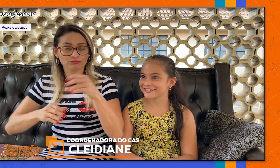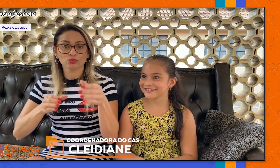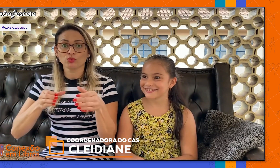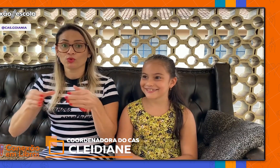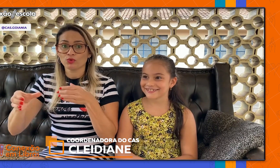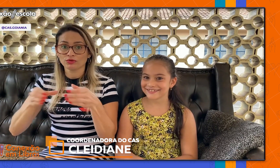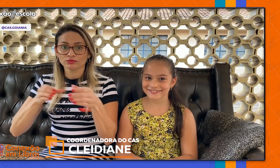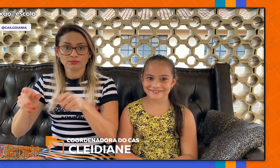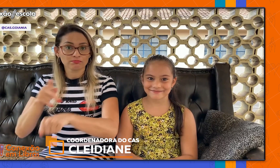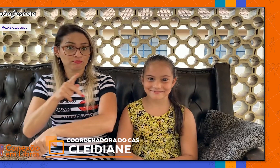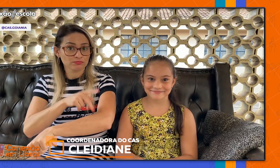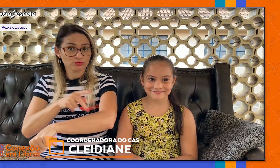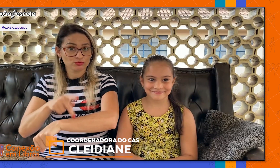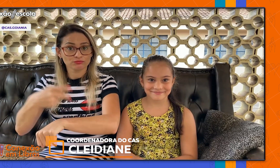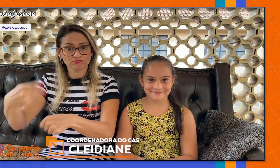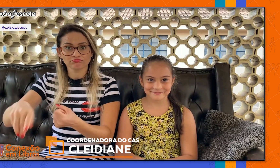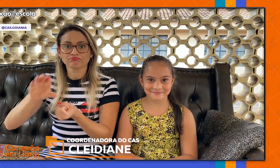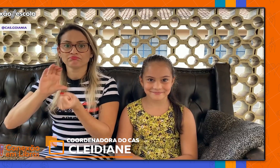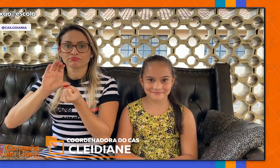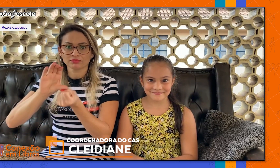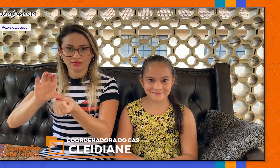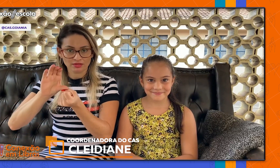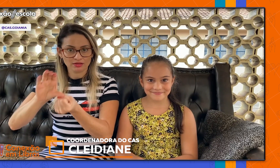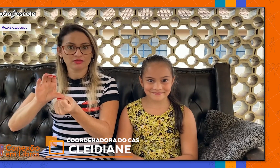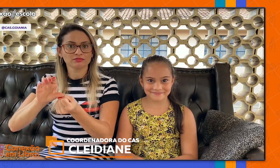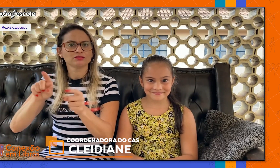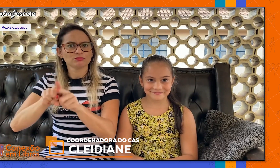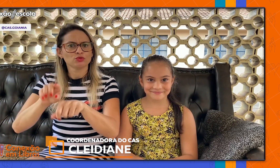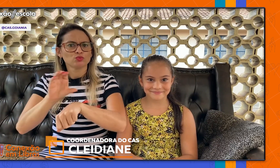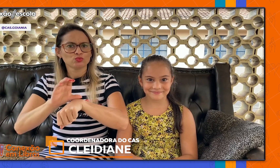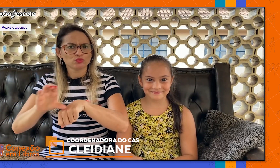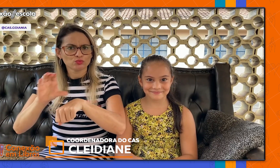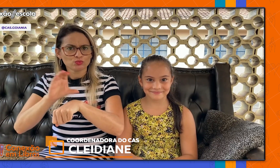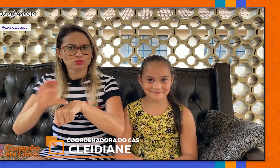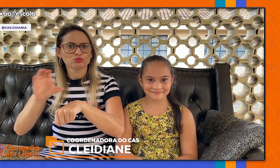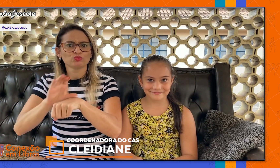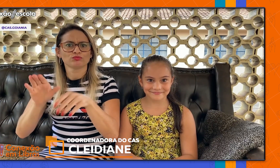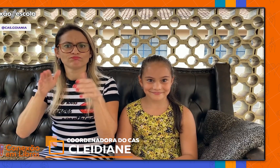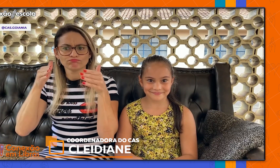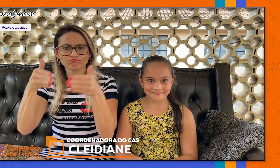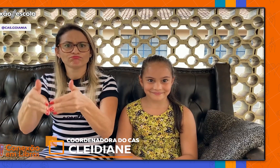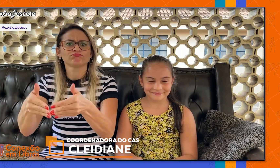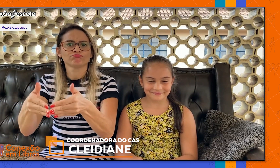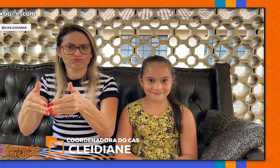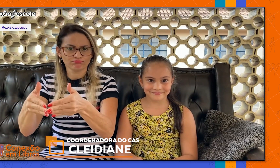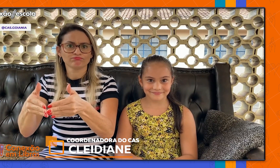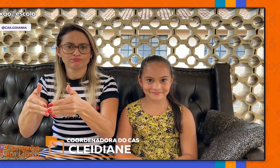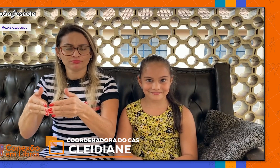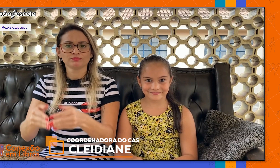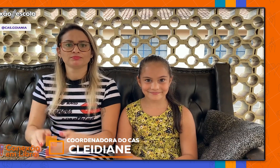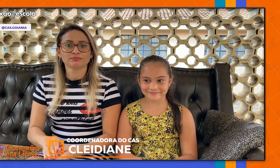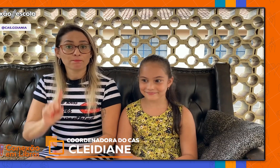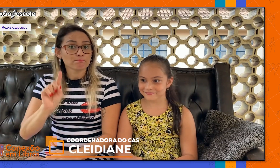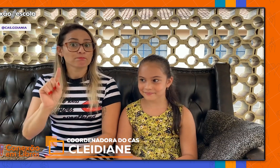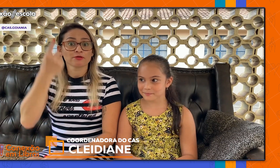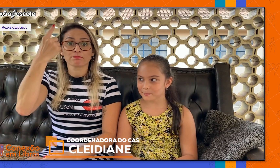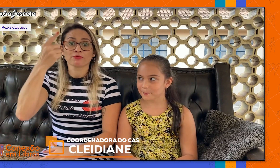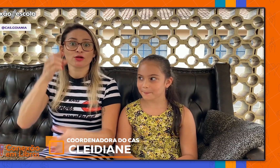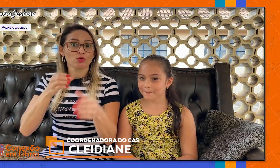Sou profissional coordenadora daqui do curso, com foco nos cursos aqui no CAS. Eu